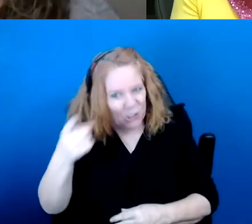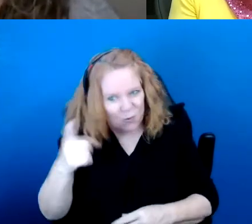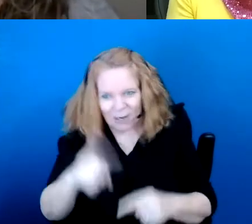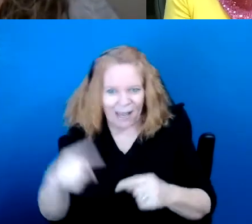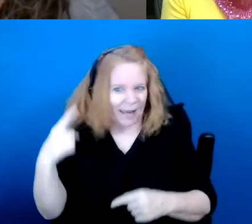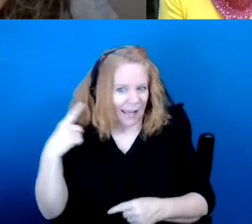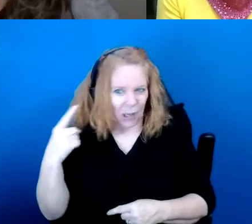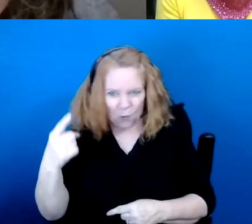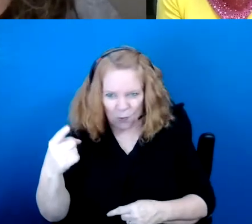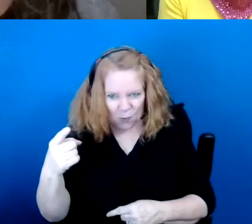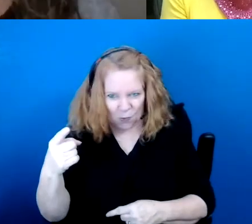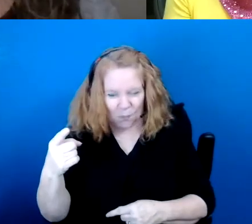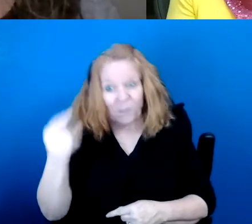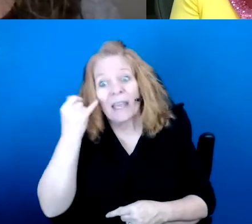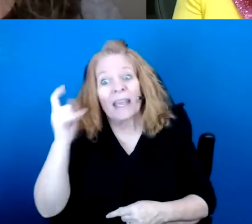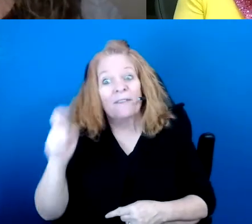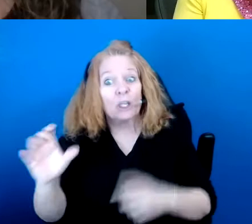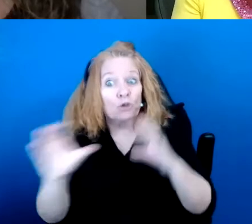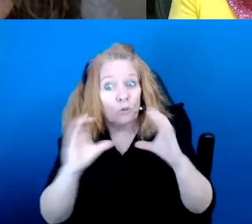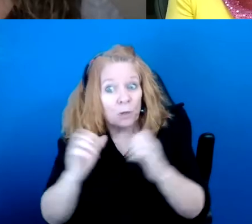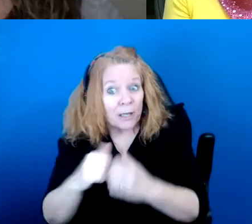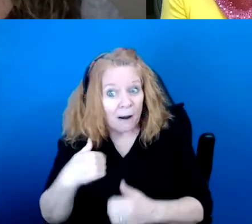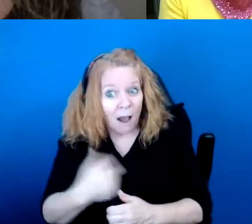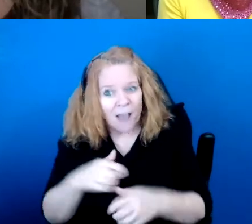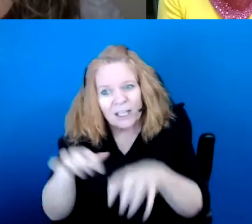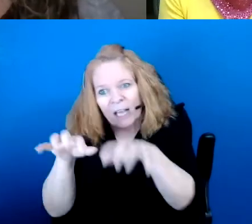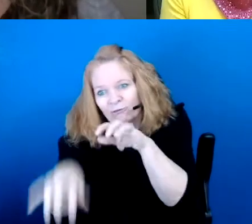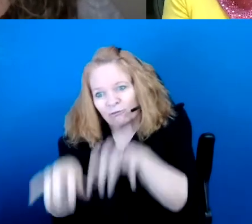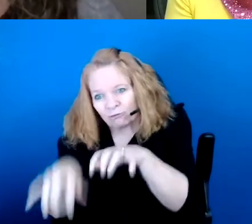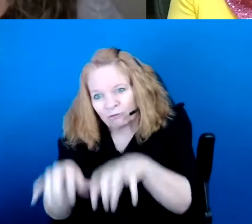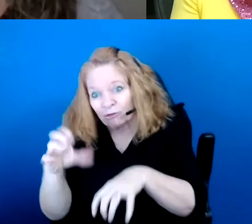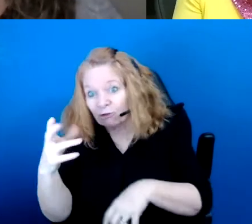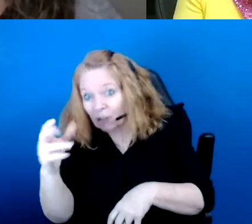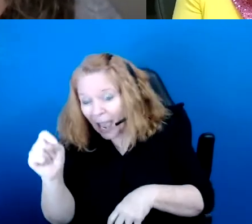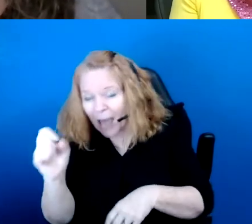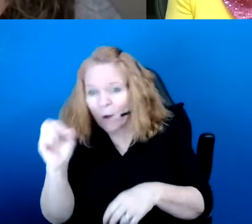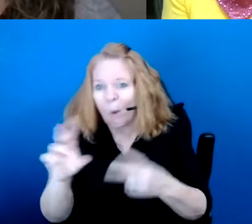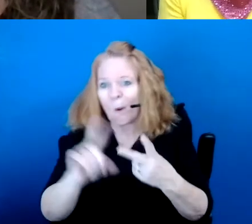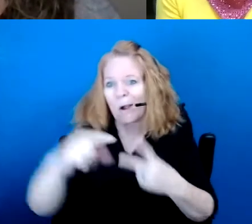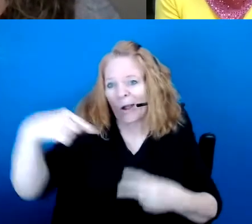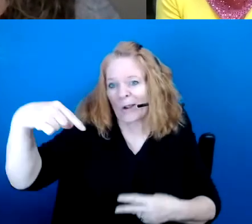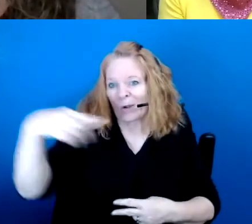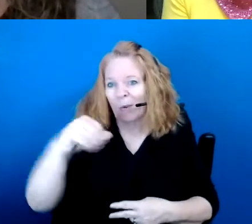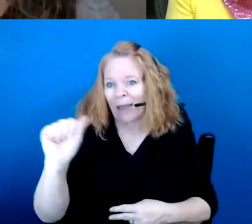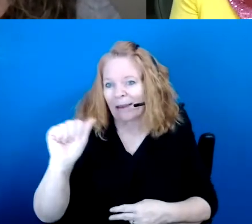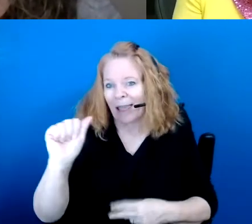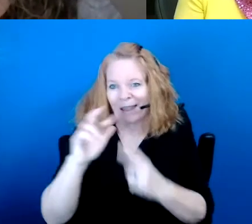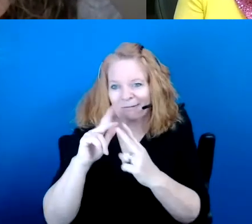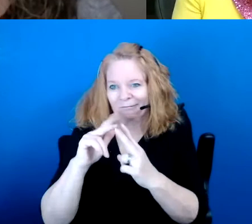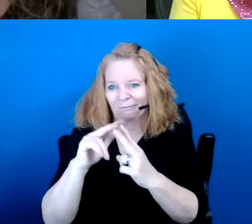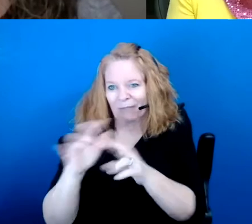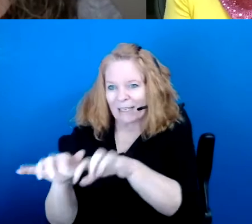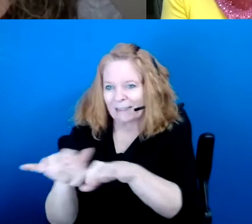en hoy no los podemos ver por vídeo si gustan ponerse en contacto por favor usan el